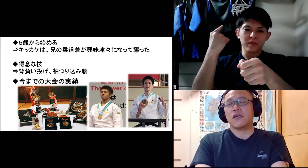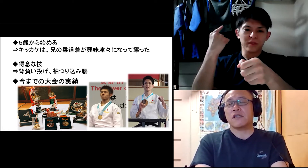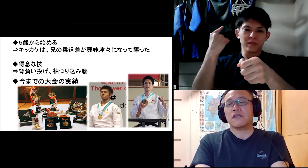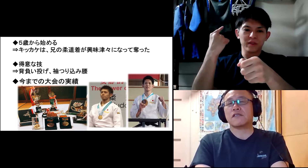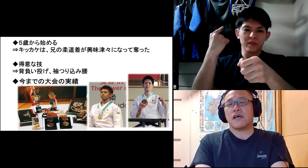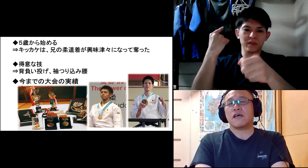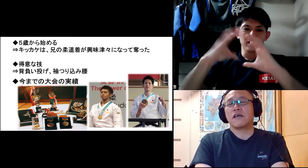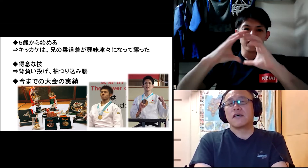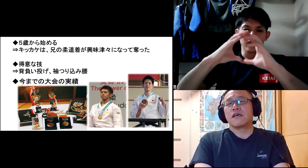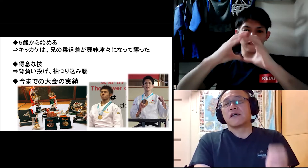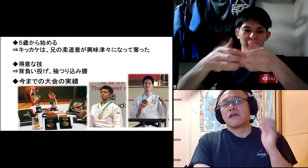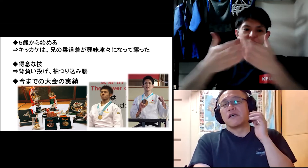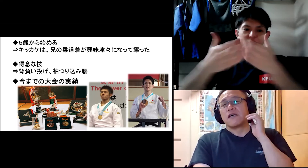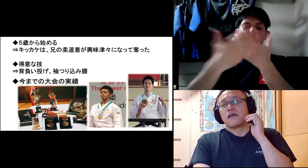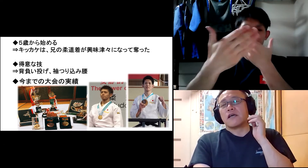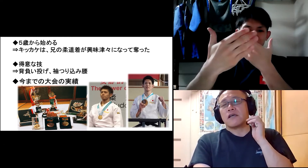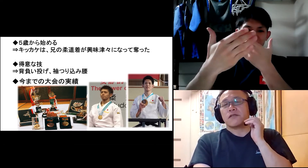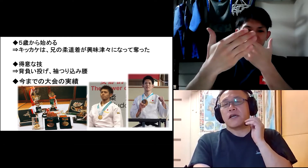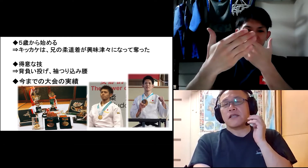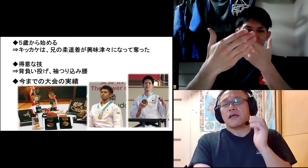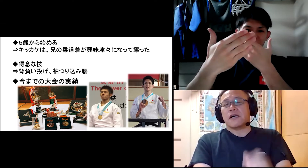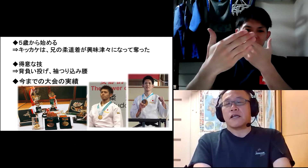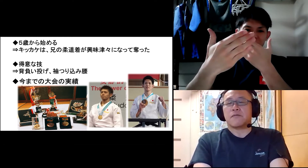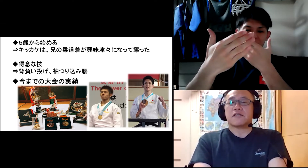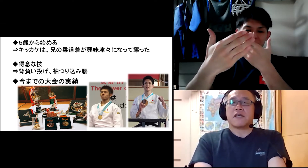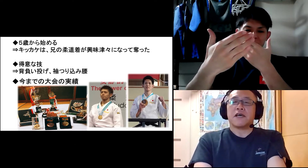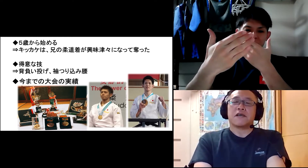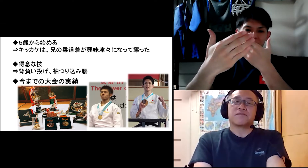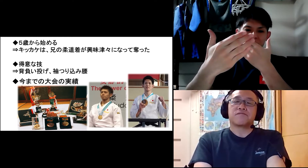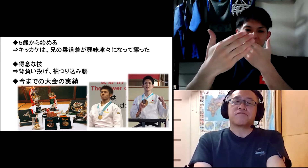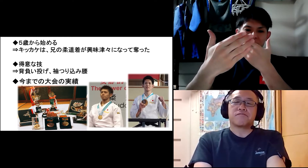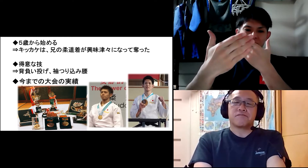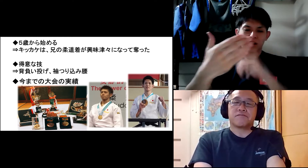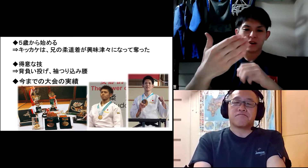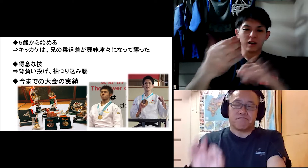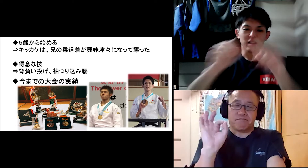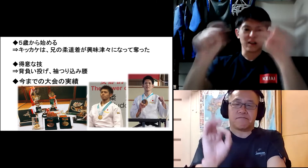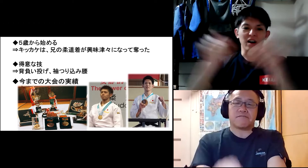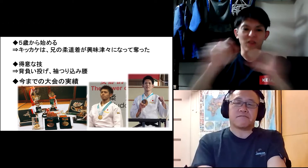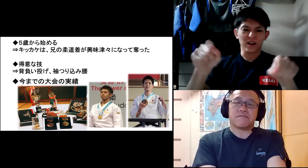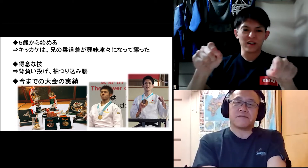で、去年ですね、世界大会がありまして、